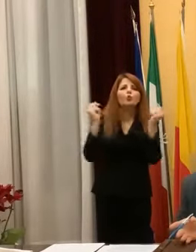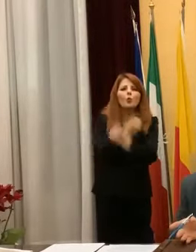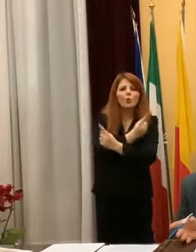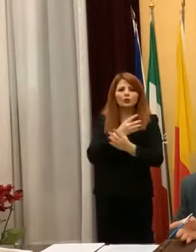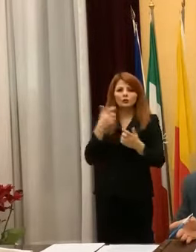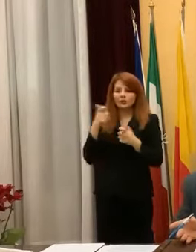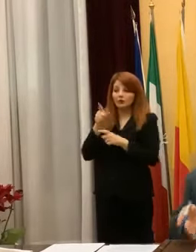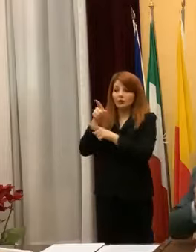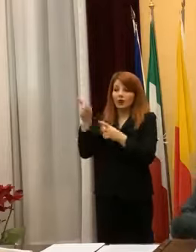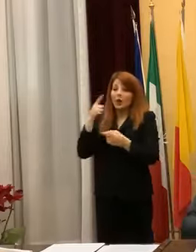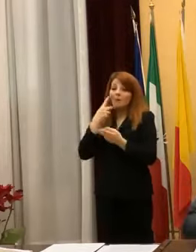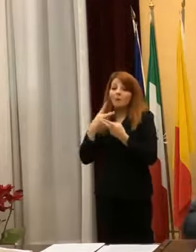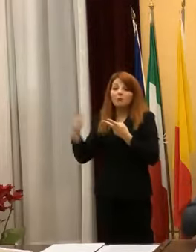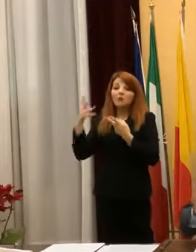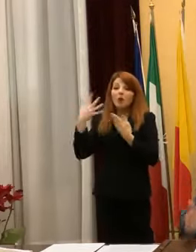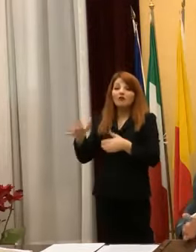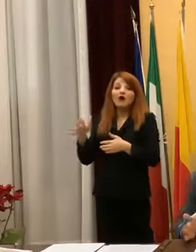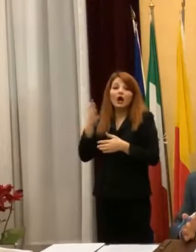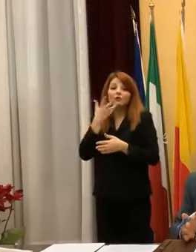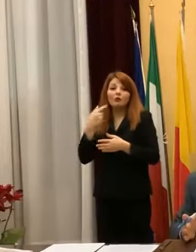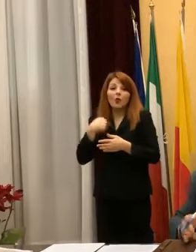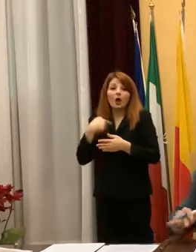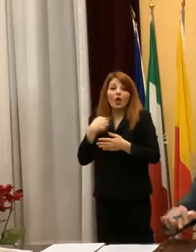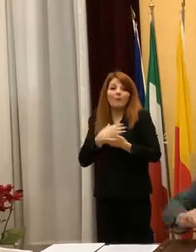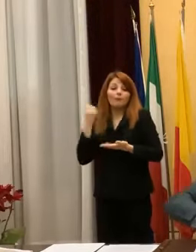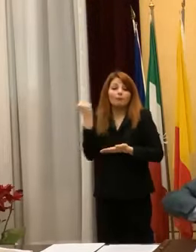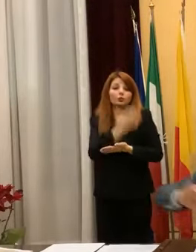fuori, ma io in ogni caso